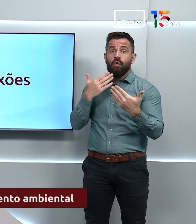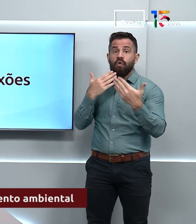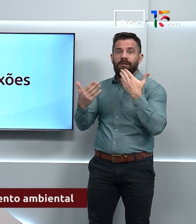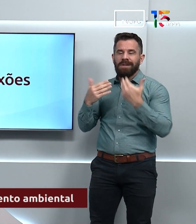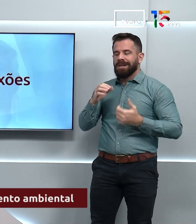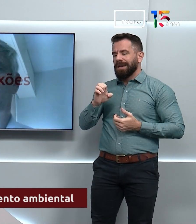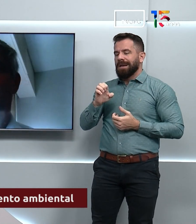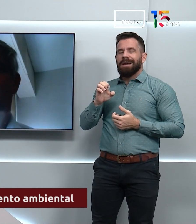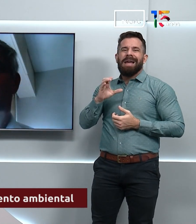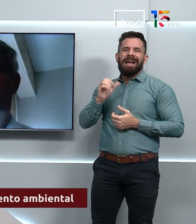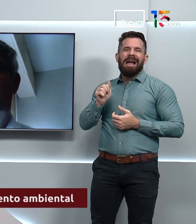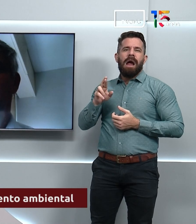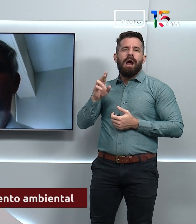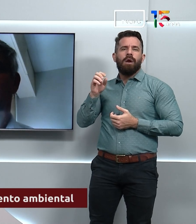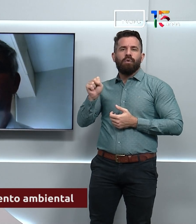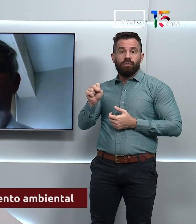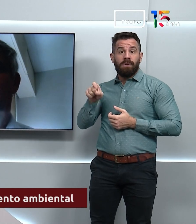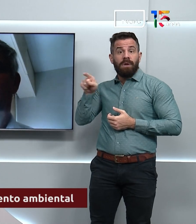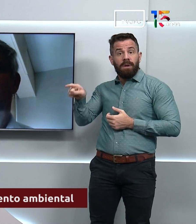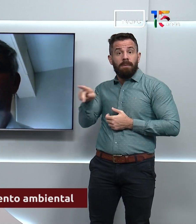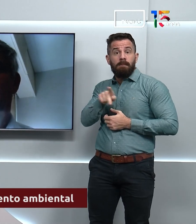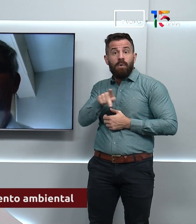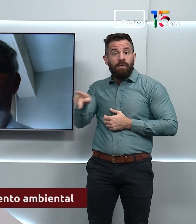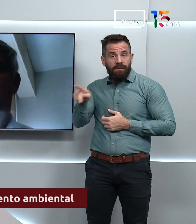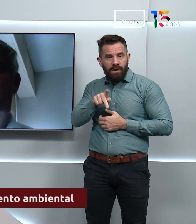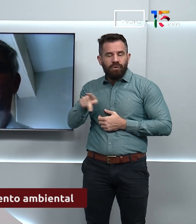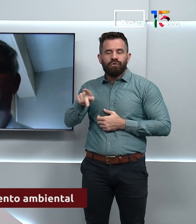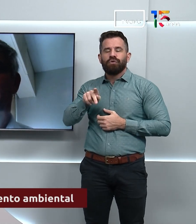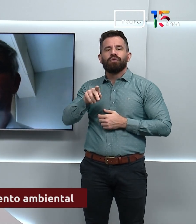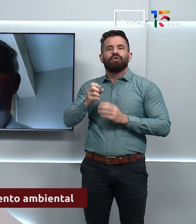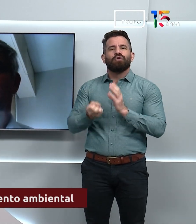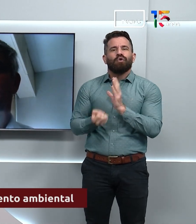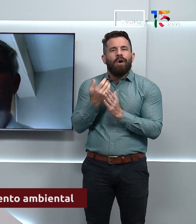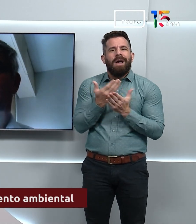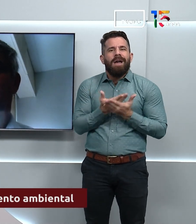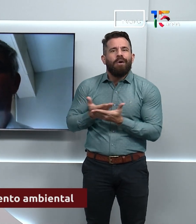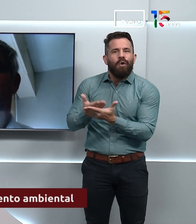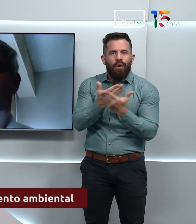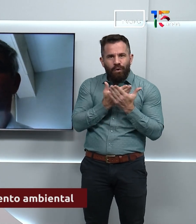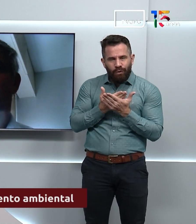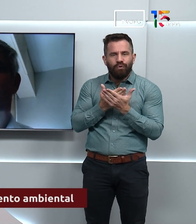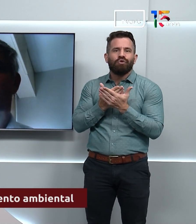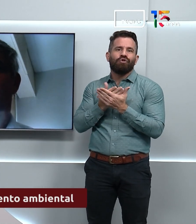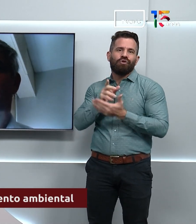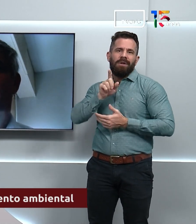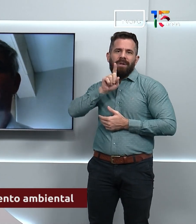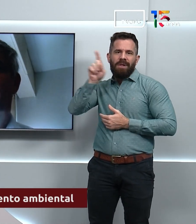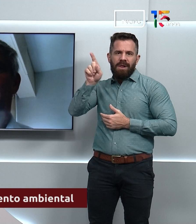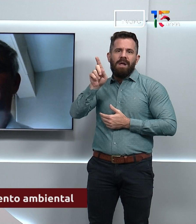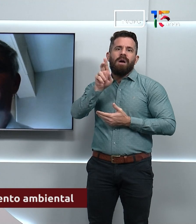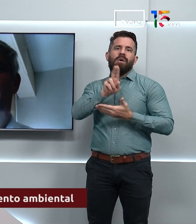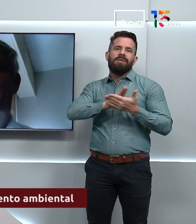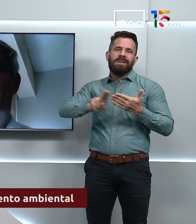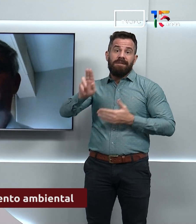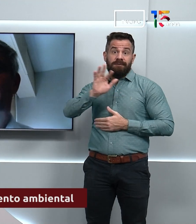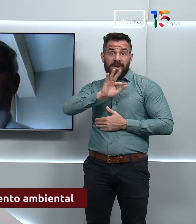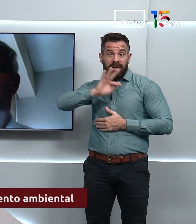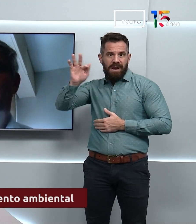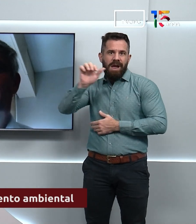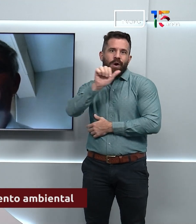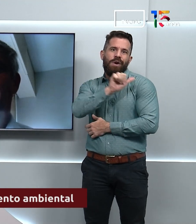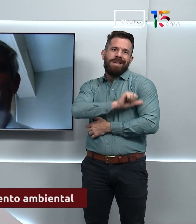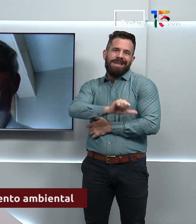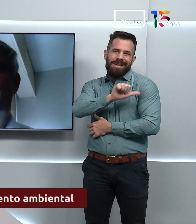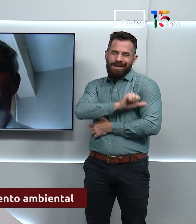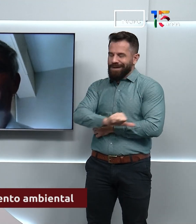Grelli, que é professor de Ecologia da Universidade Federal do Rio de Janeiro e aparece aqui de forma remota para conversar com a gente. Olá,